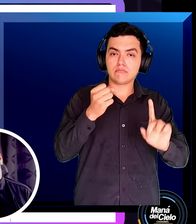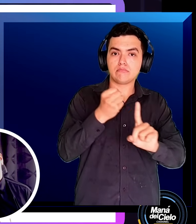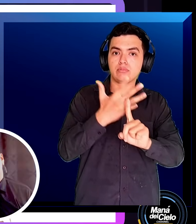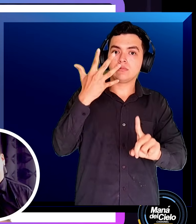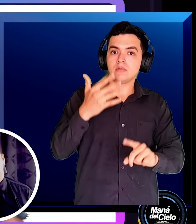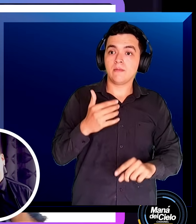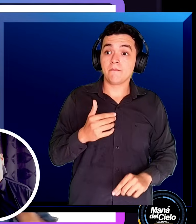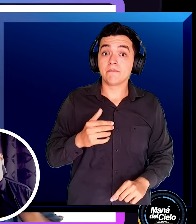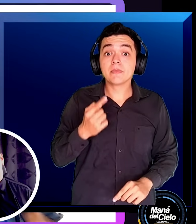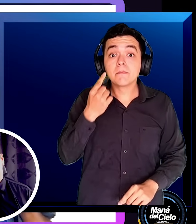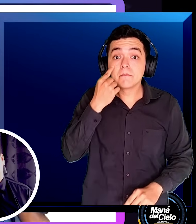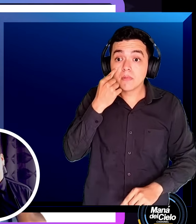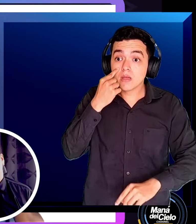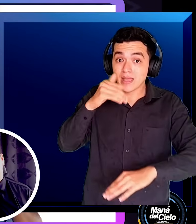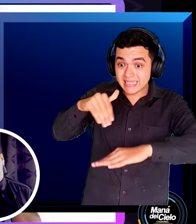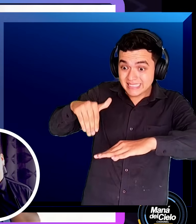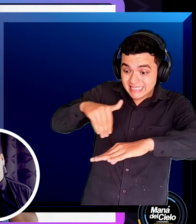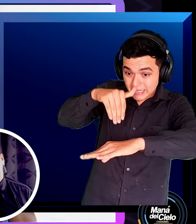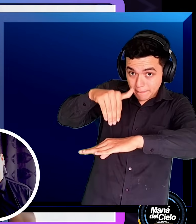se caminaba